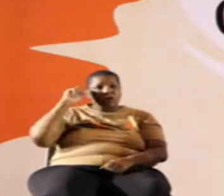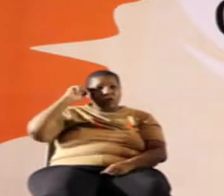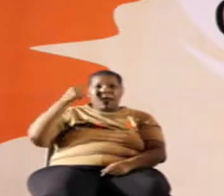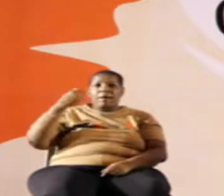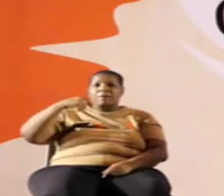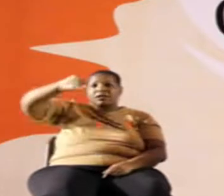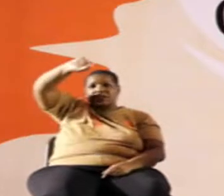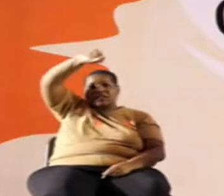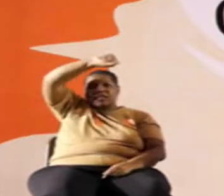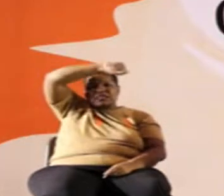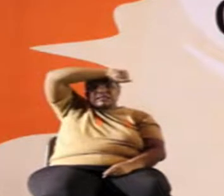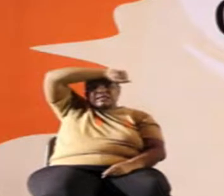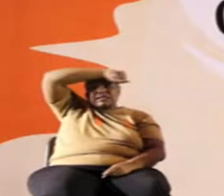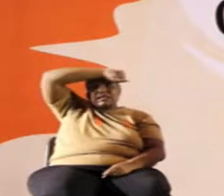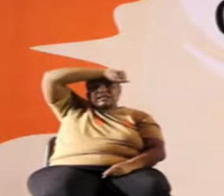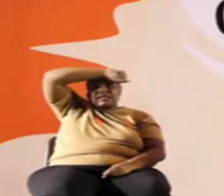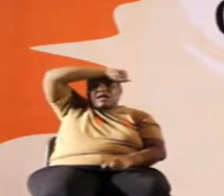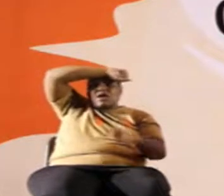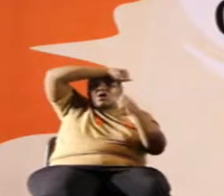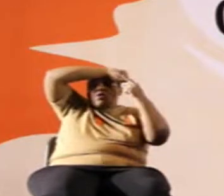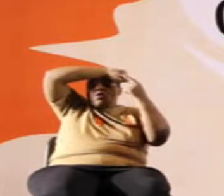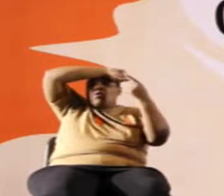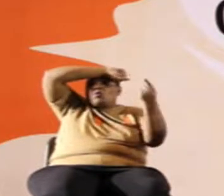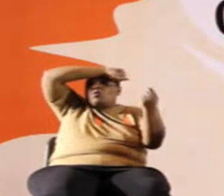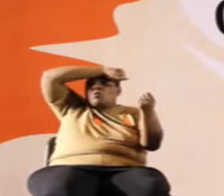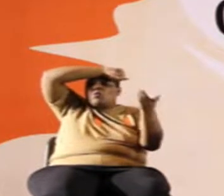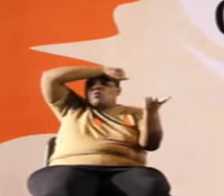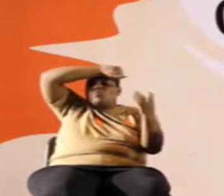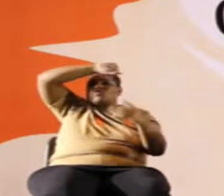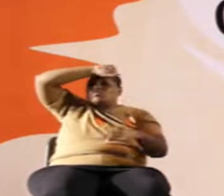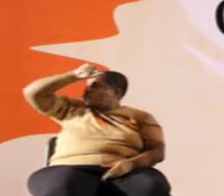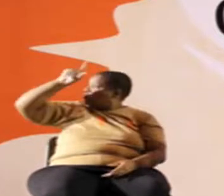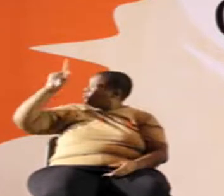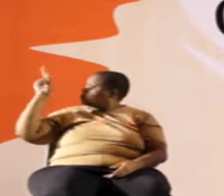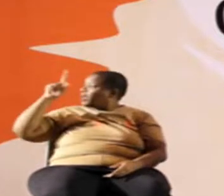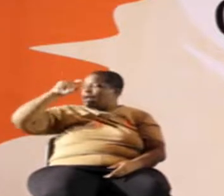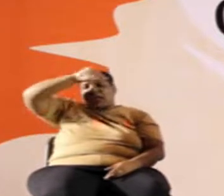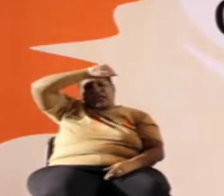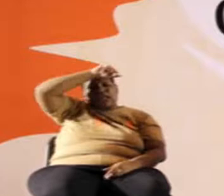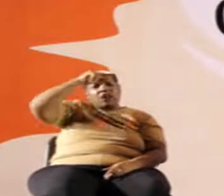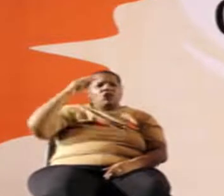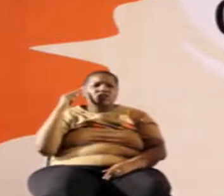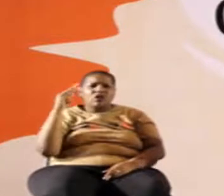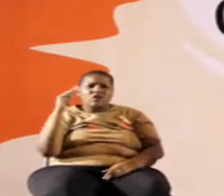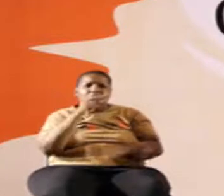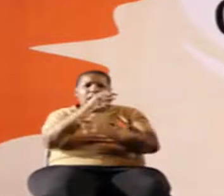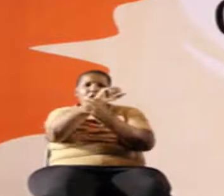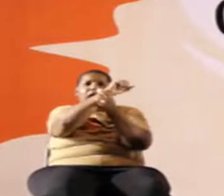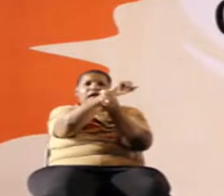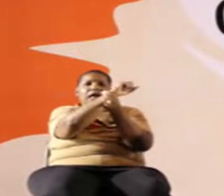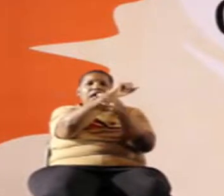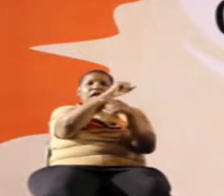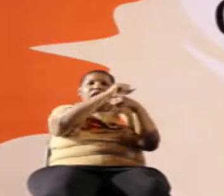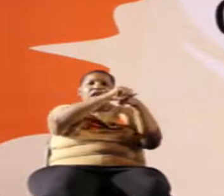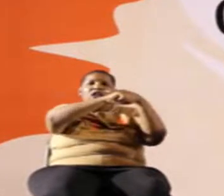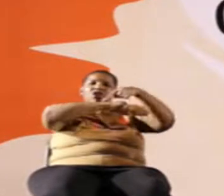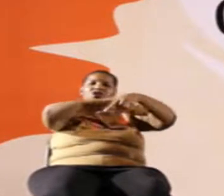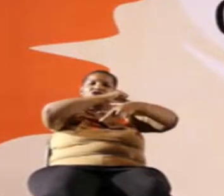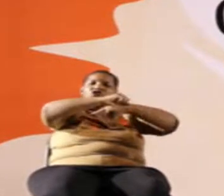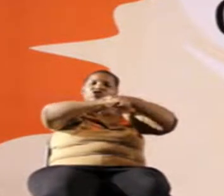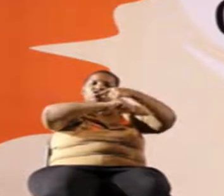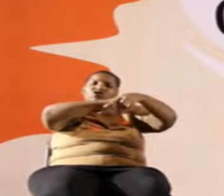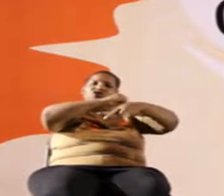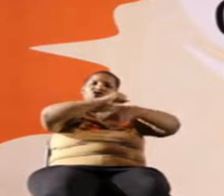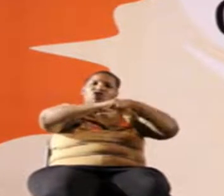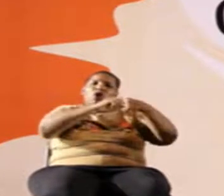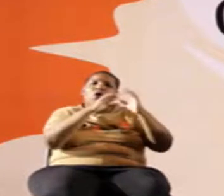Mas ela encostou na cabeça. Encostou aqui. E se vocês vão olhar no punho dela, tem um fio de contas. Tem um